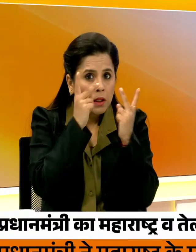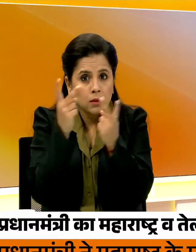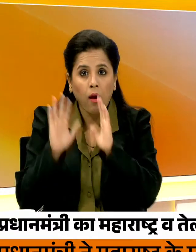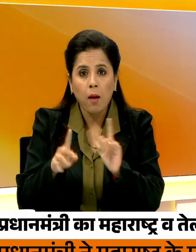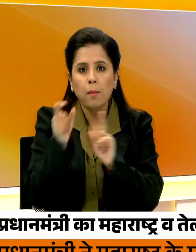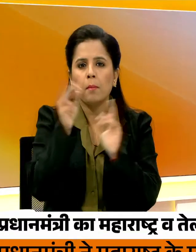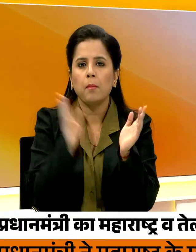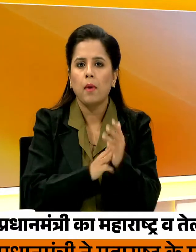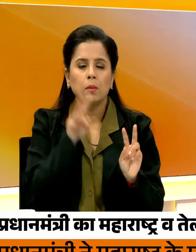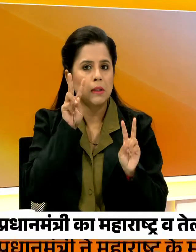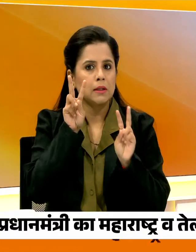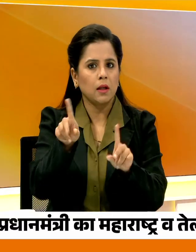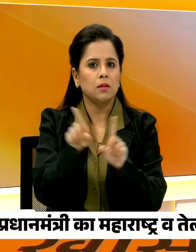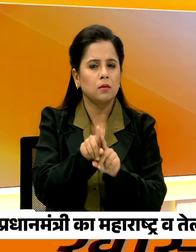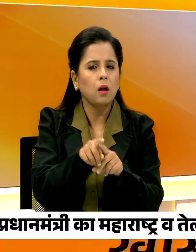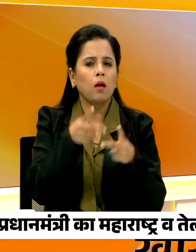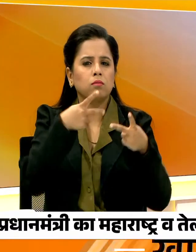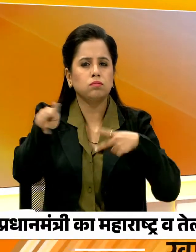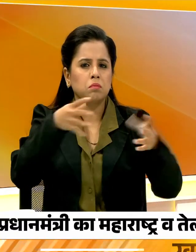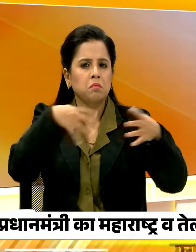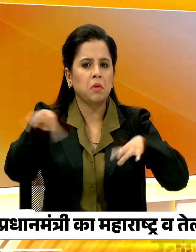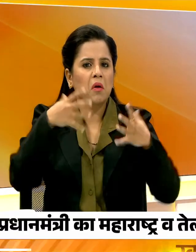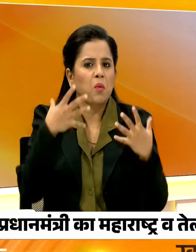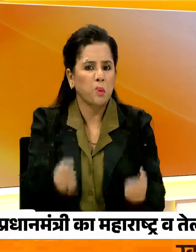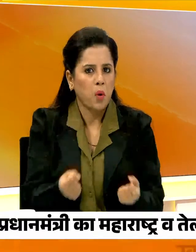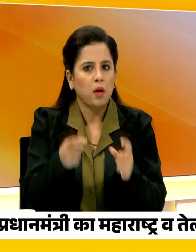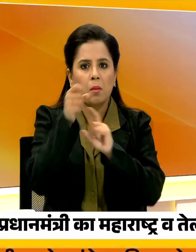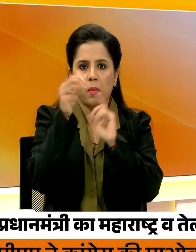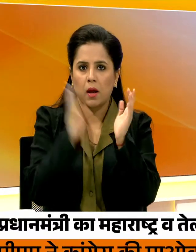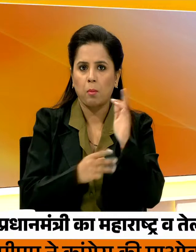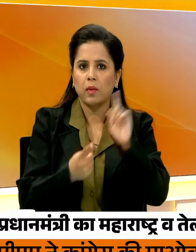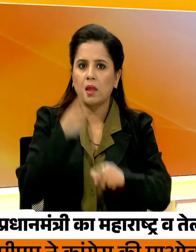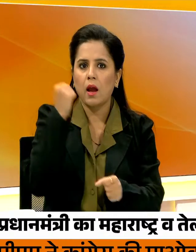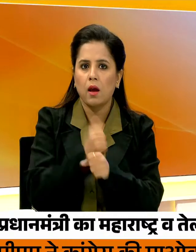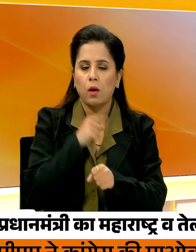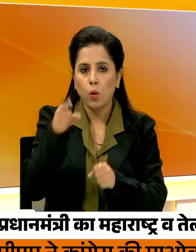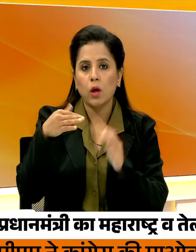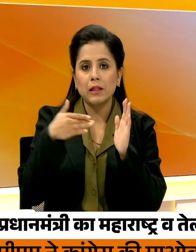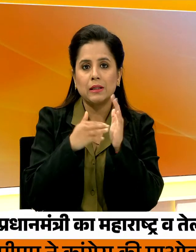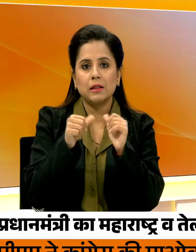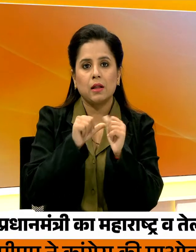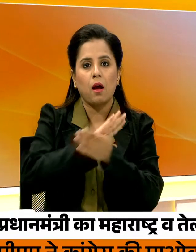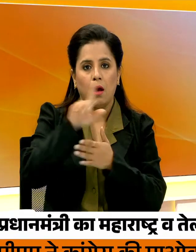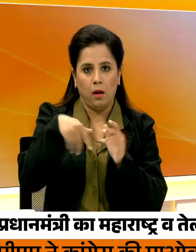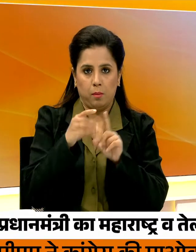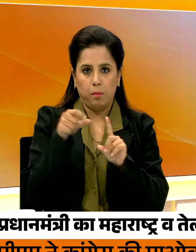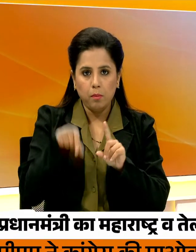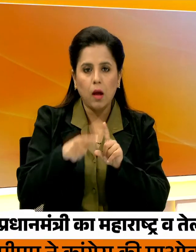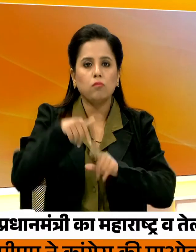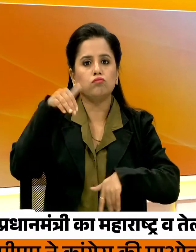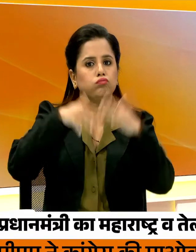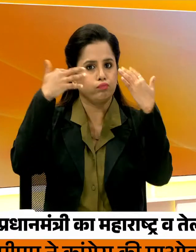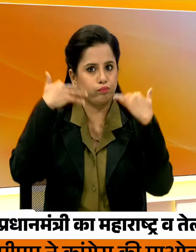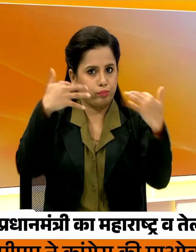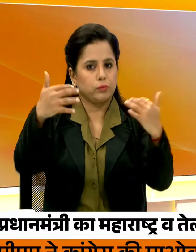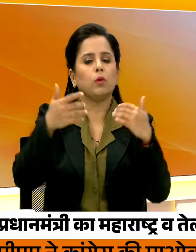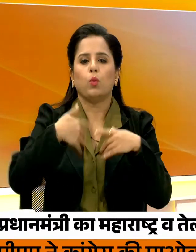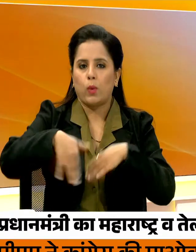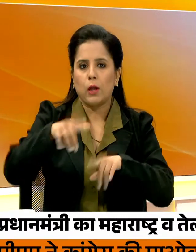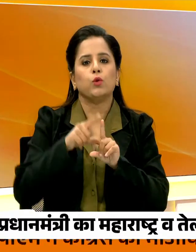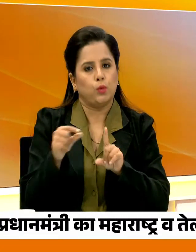पीएम पद को भी खंड खंड में बांटना चाहते हैं। पीएम तेलंगाना के जहीराबाद में भी करेंगे चुनावी सभा।